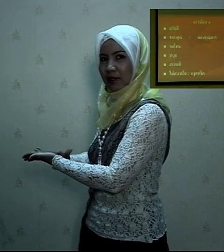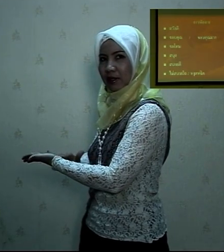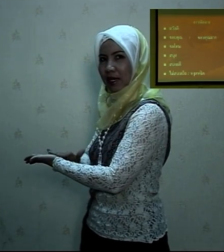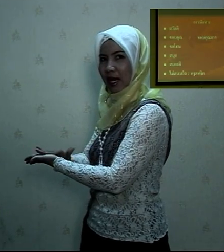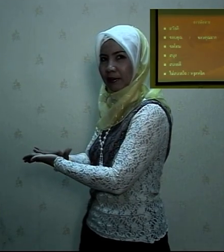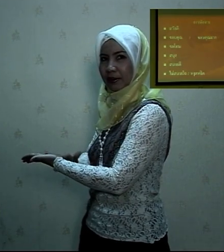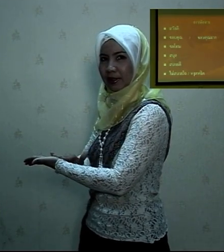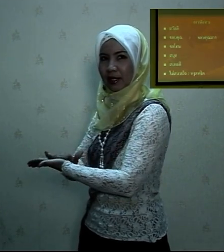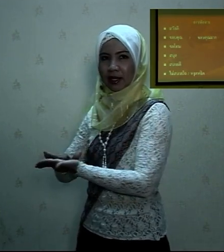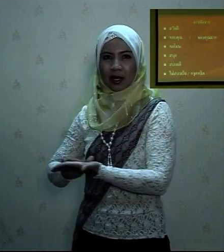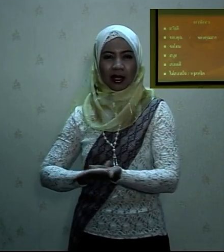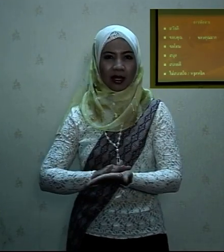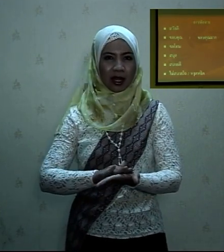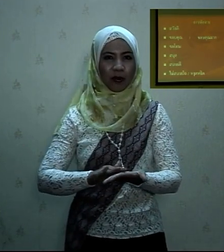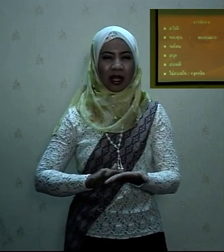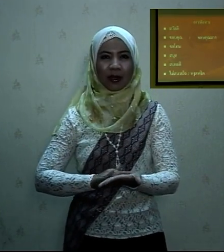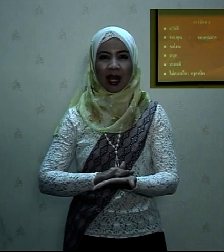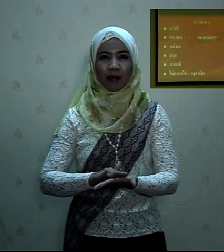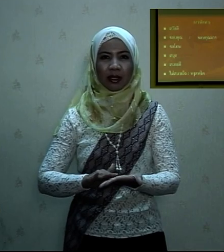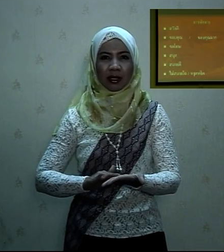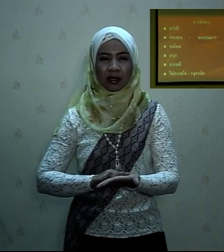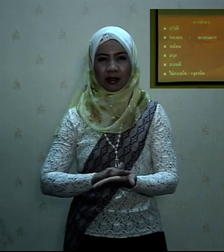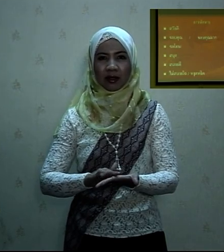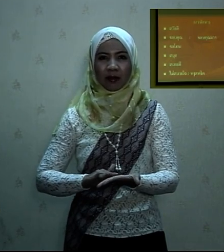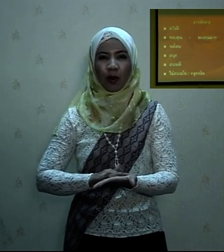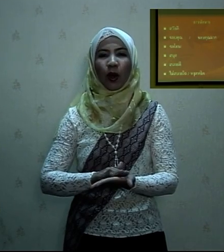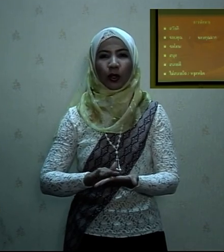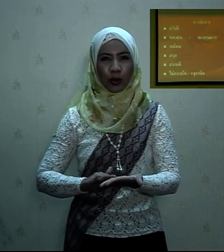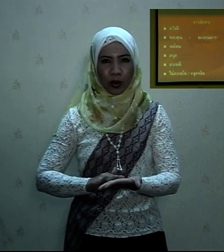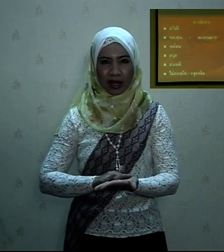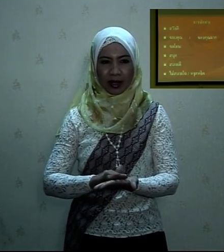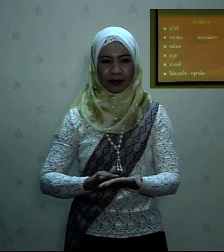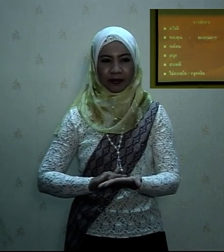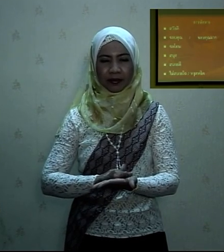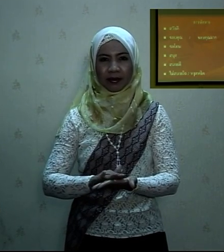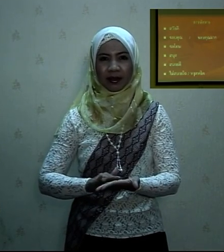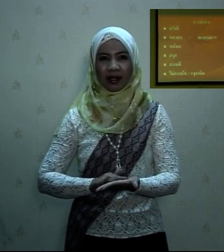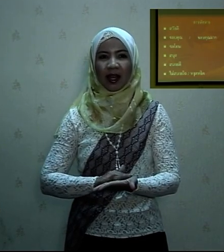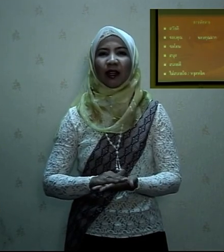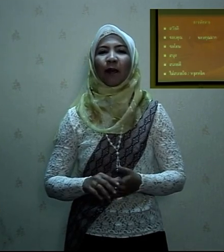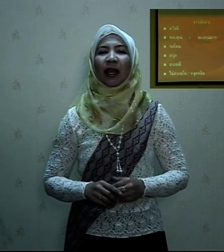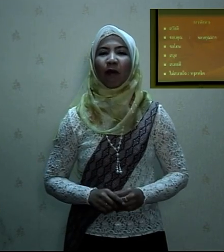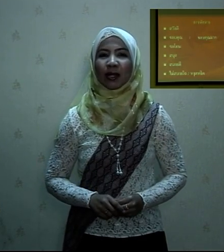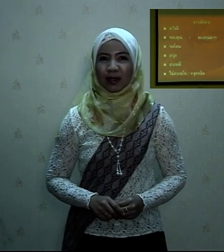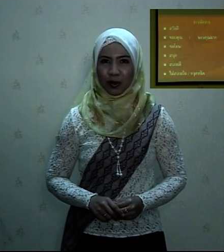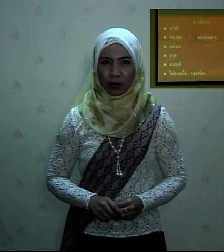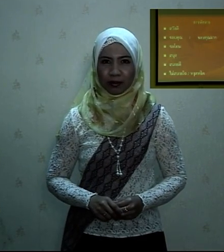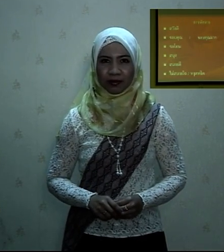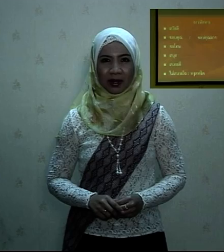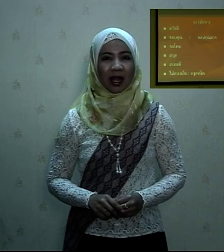นะคะคำนี้ภาษามือแปลว่าขอโทษค่ะต่อไปคำว่าสนุกส